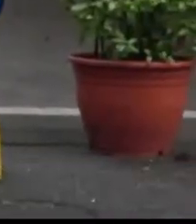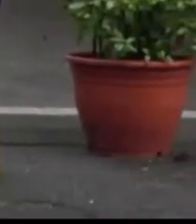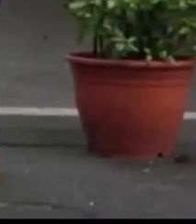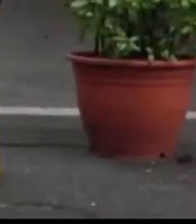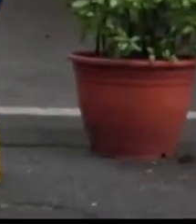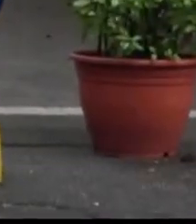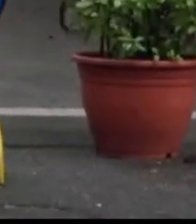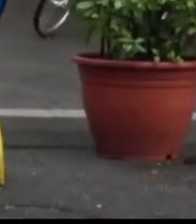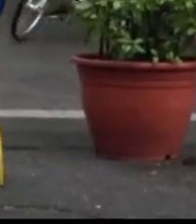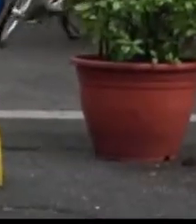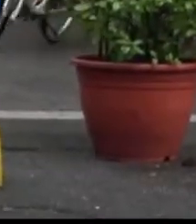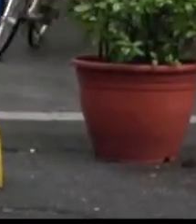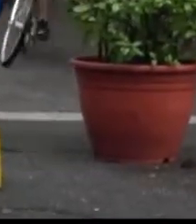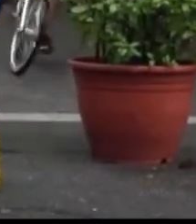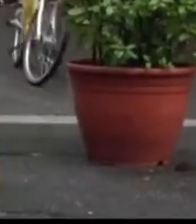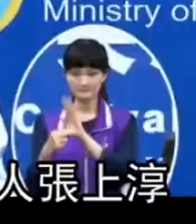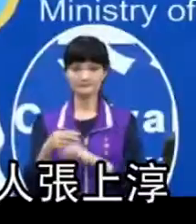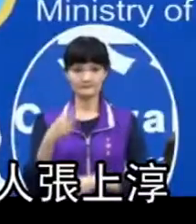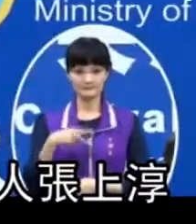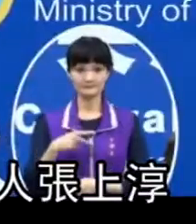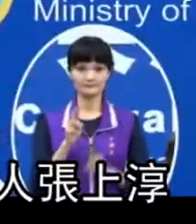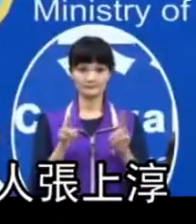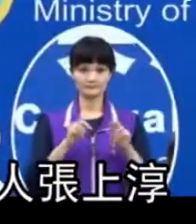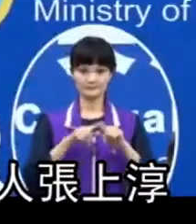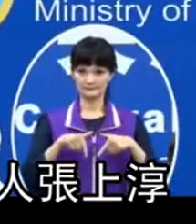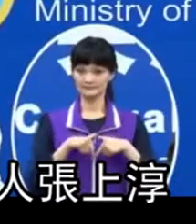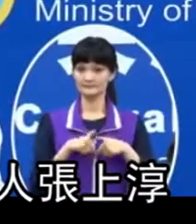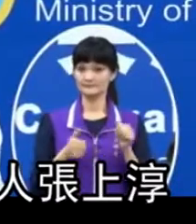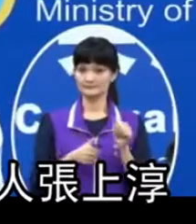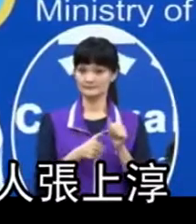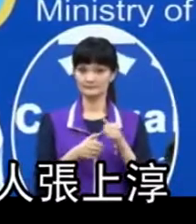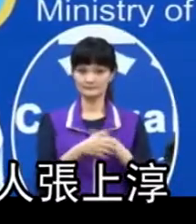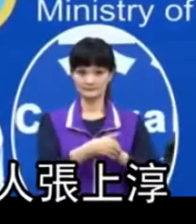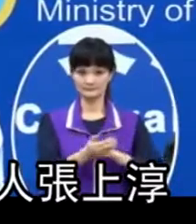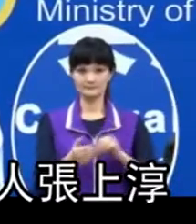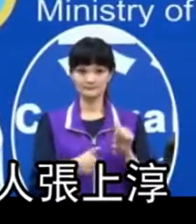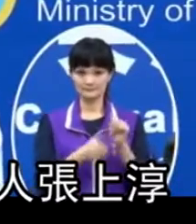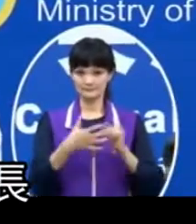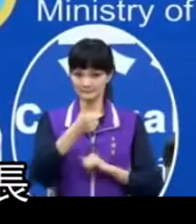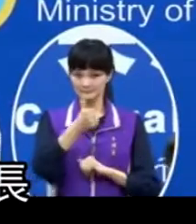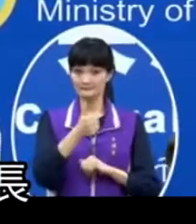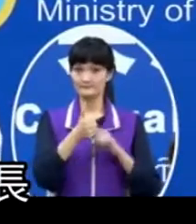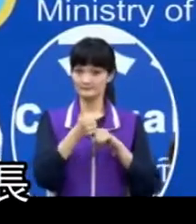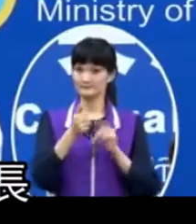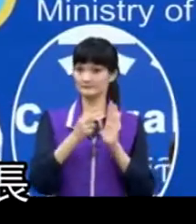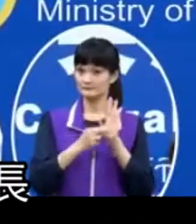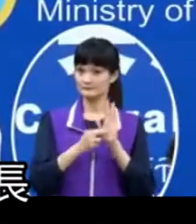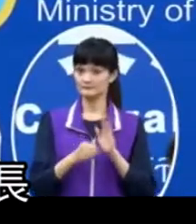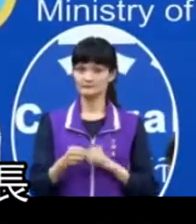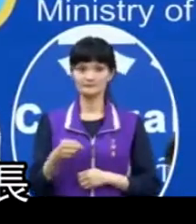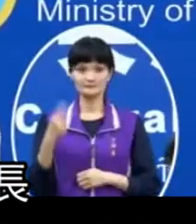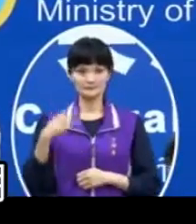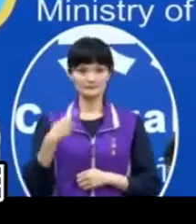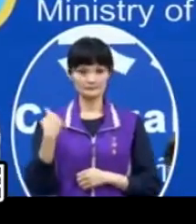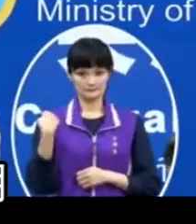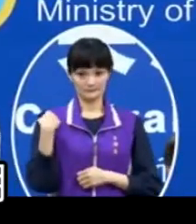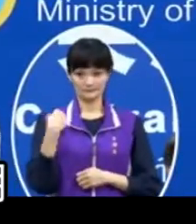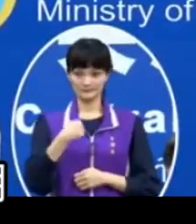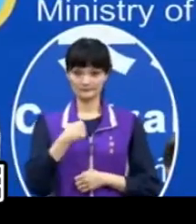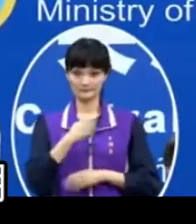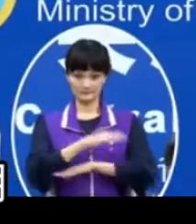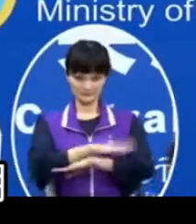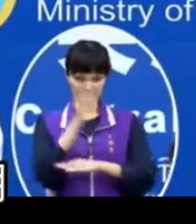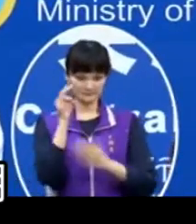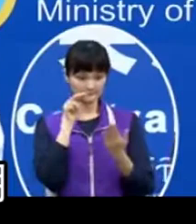而率尔批评，深表不以为然。指挥中心专家咨询小组召集人张尚存刚好也是台大副校长，他也就此